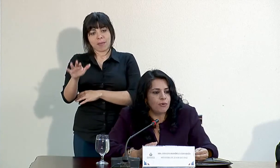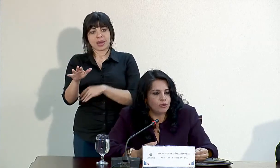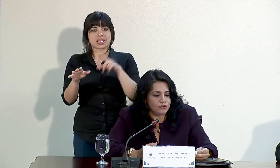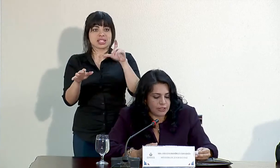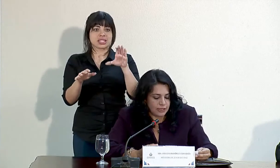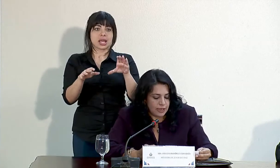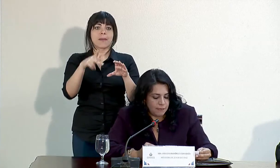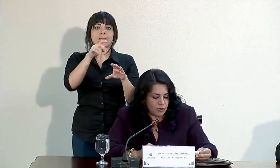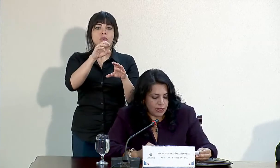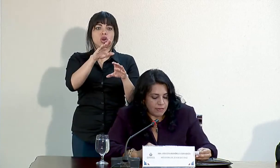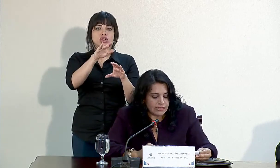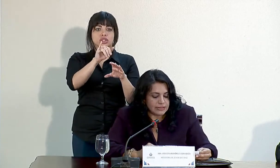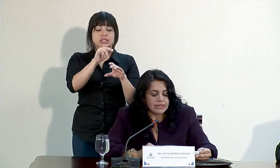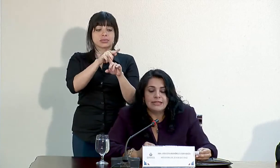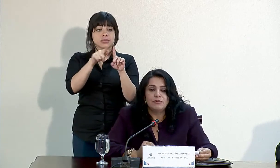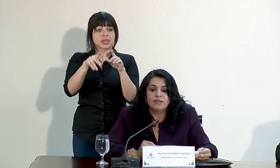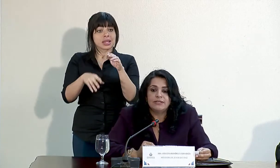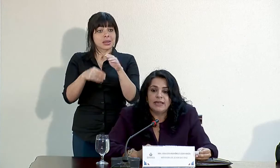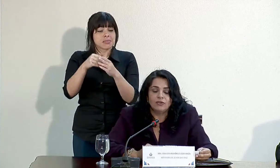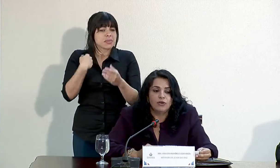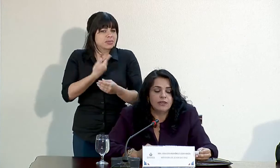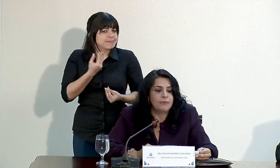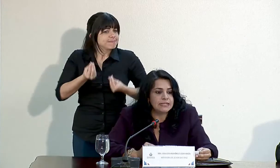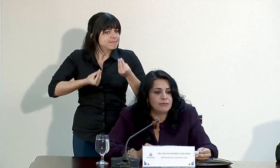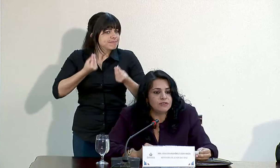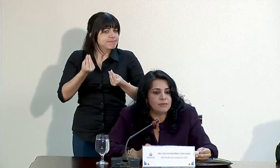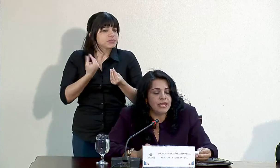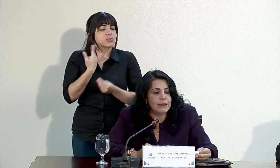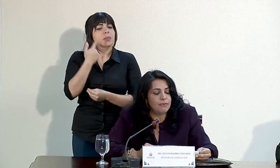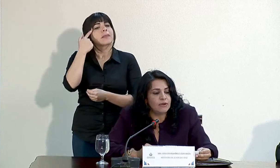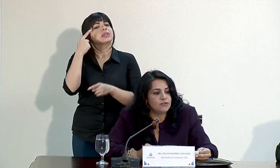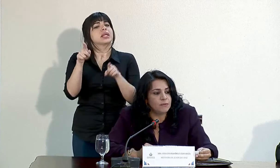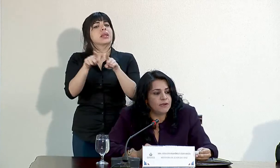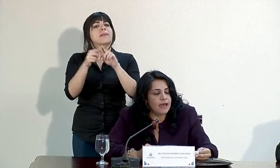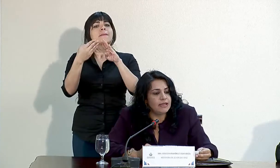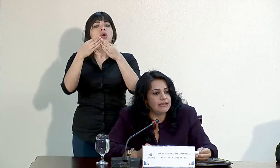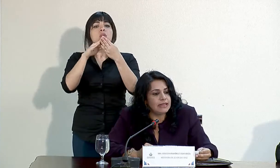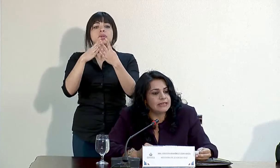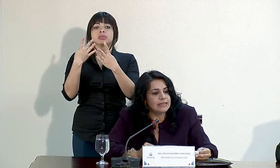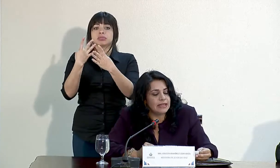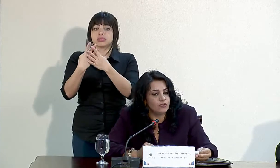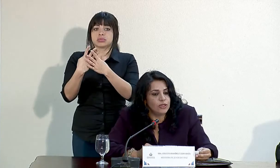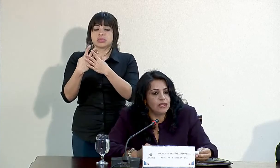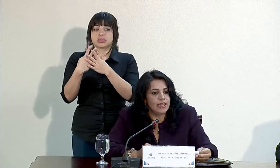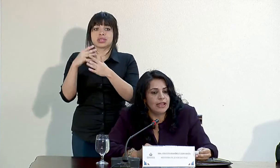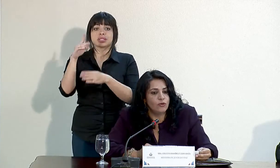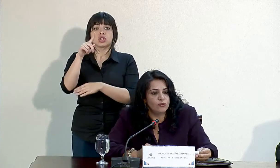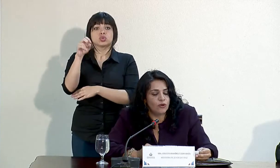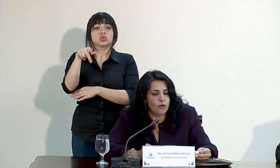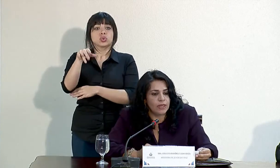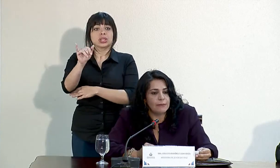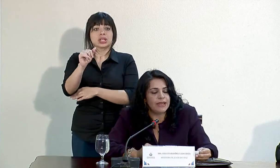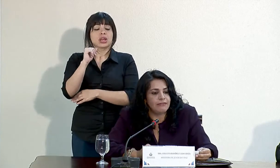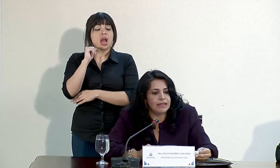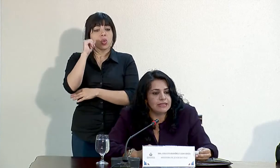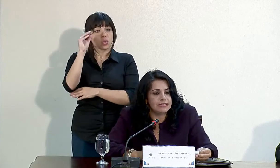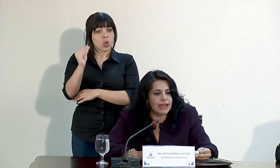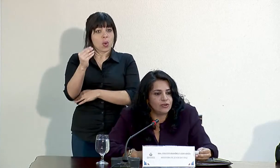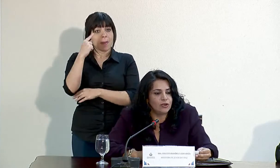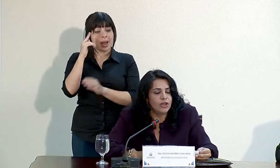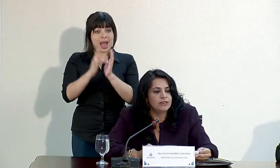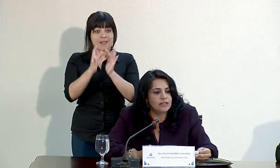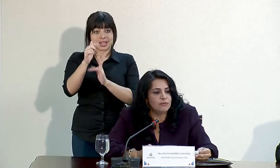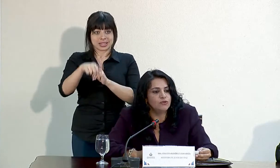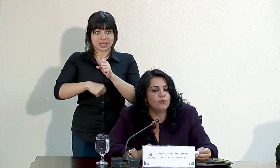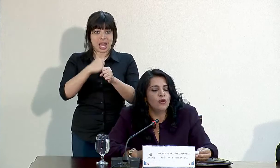100 en Pocosí. Pero además, ¿qué estamos haciendo? Pensamos también en la población privada de libertad que está en el Surquía, en el adulto joven, y para abril de este